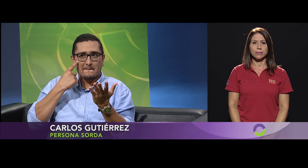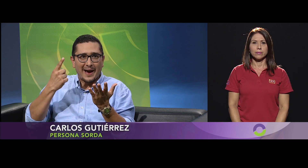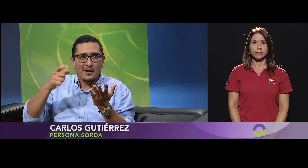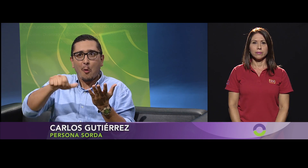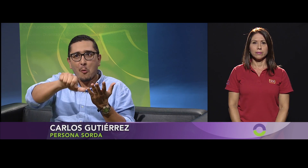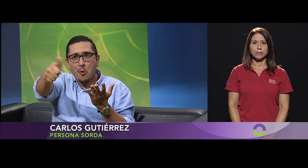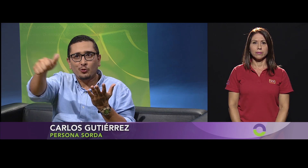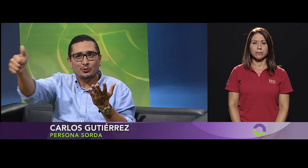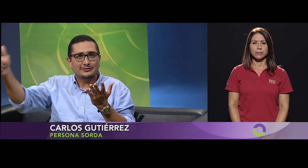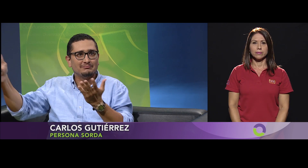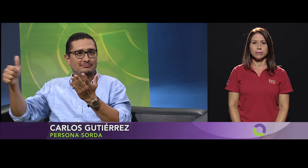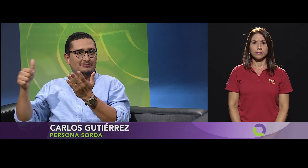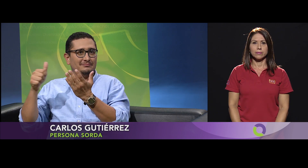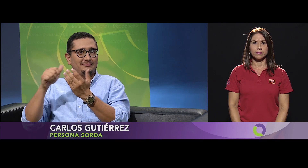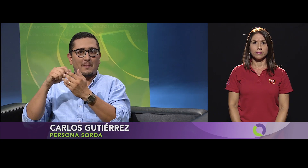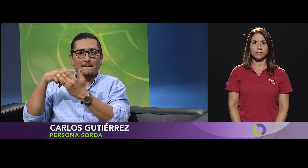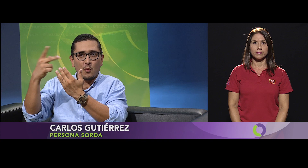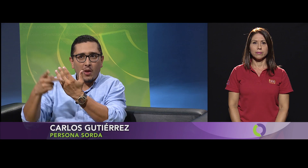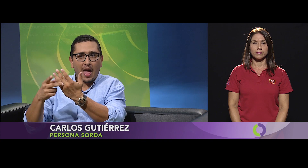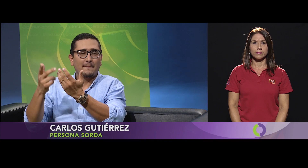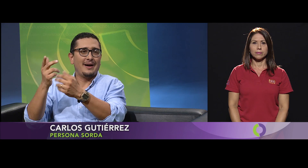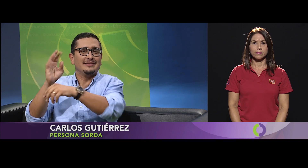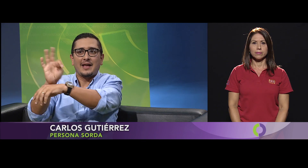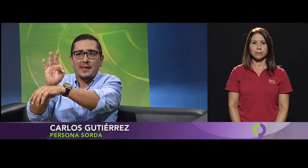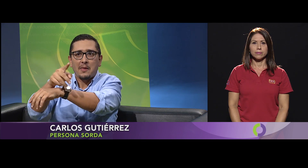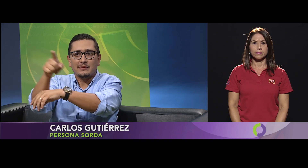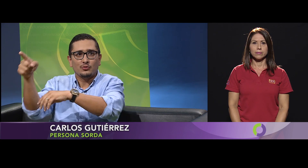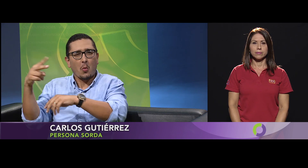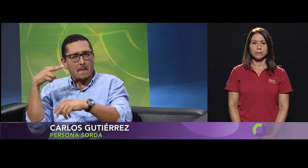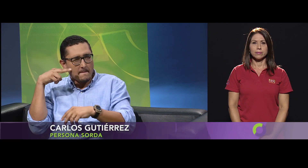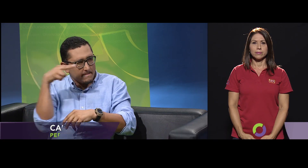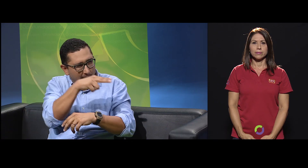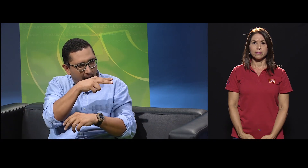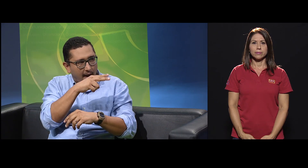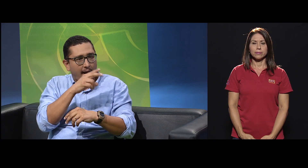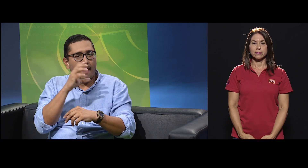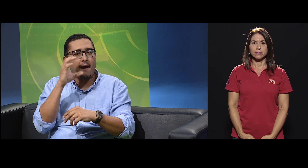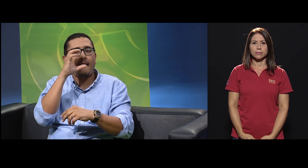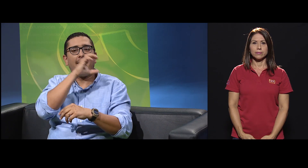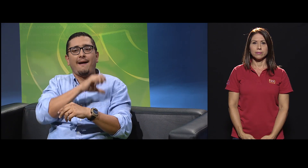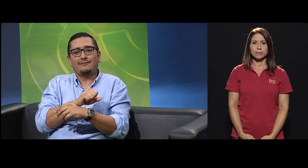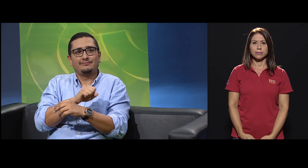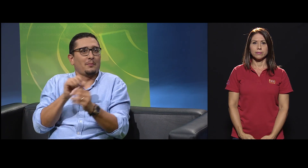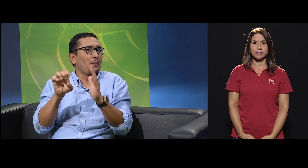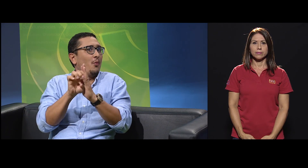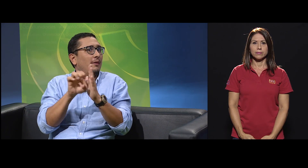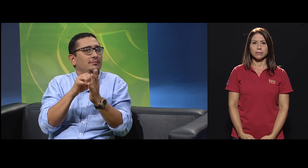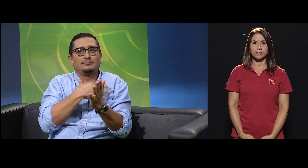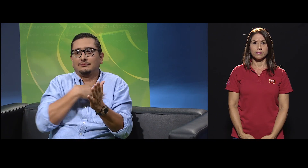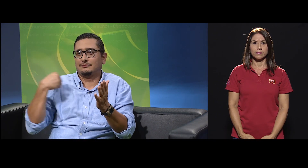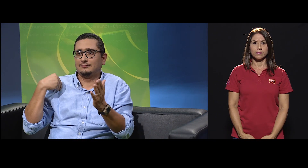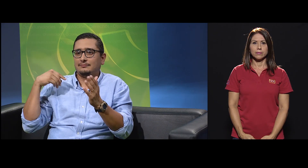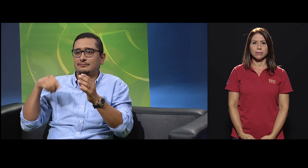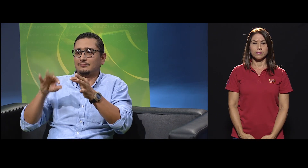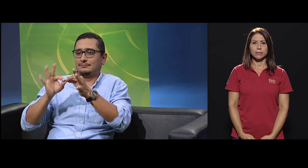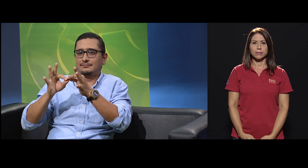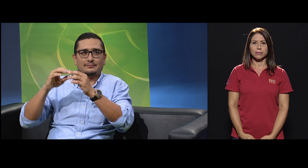un modelo. Es un modelo para que los otros programas de televisión y otras televisoras puedan